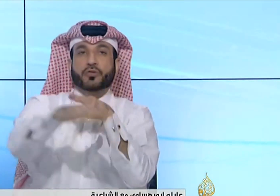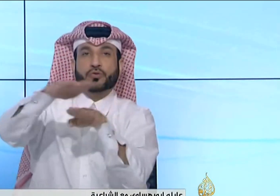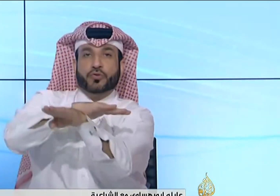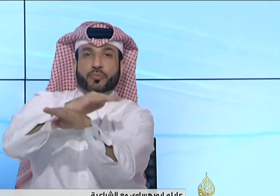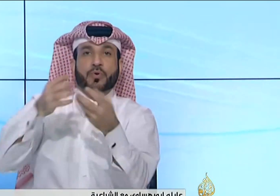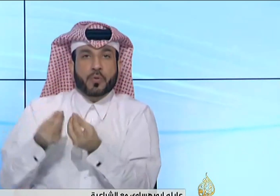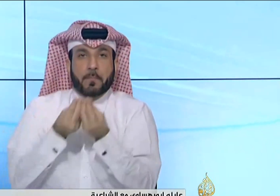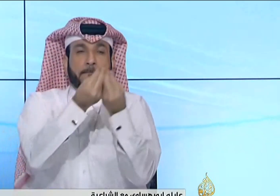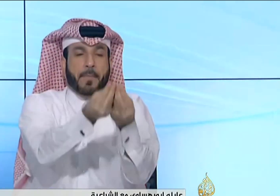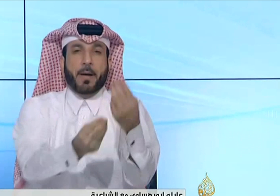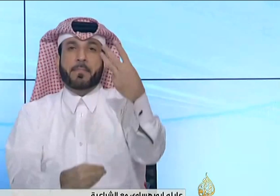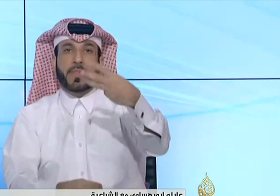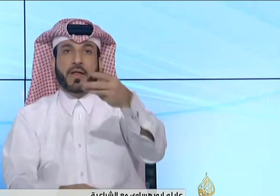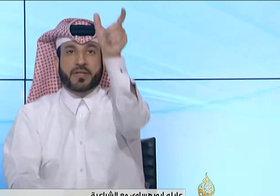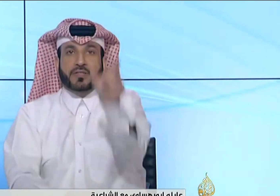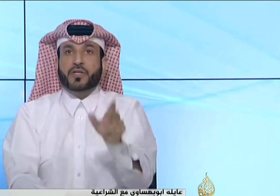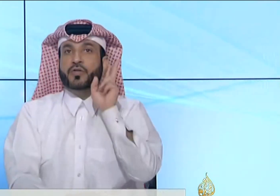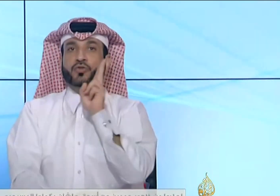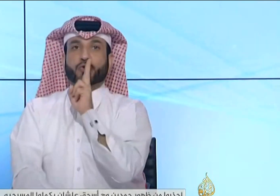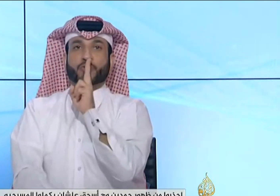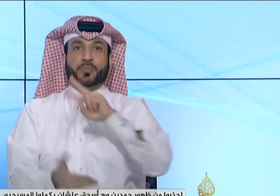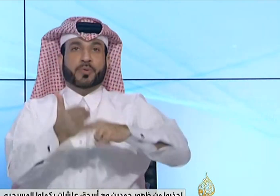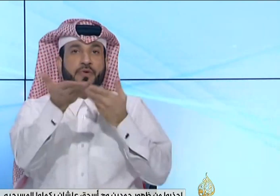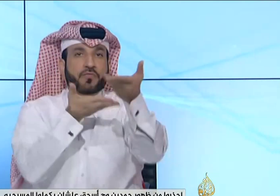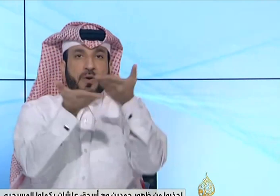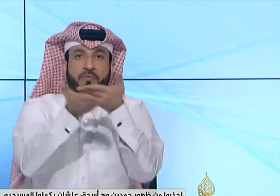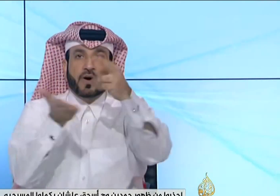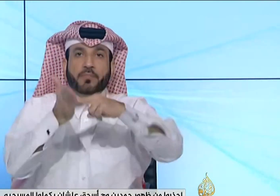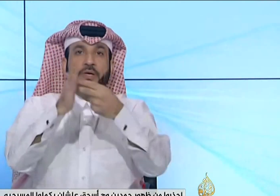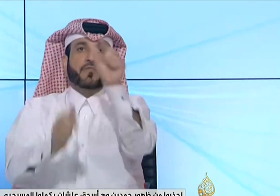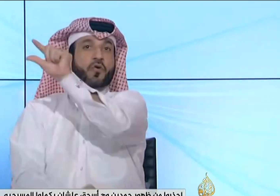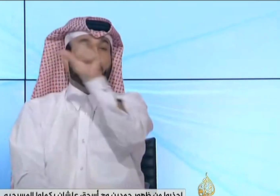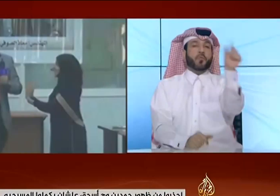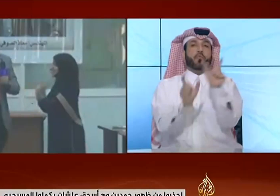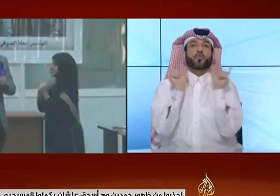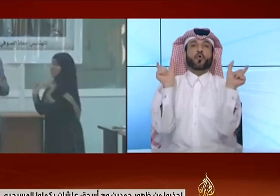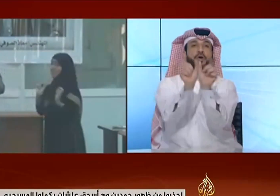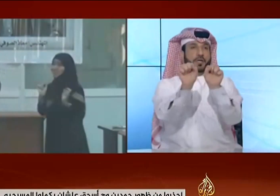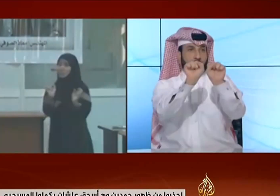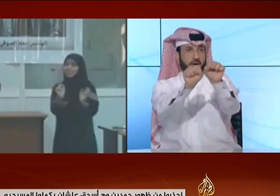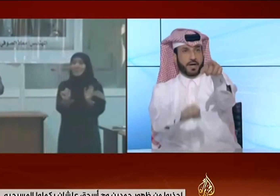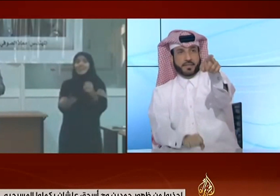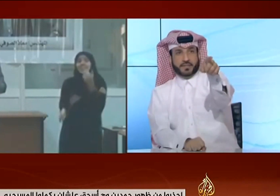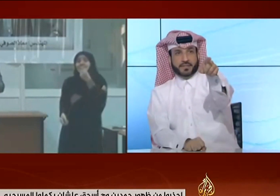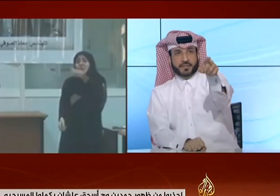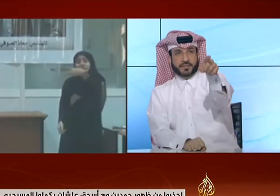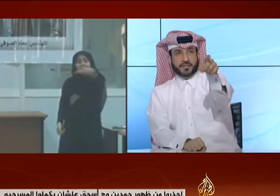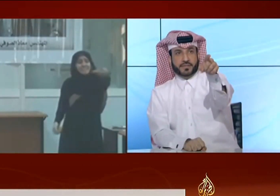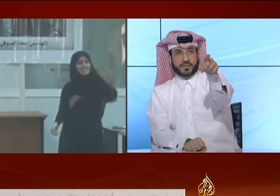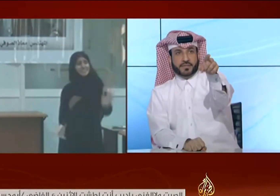وشرك في الندوه نحو 30 من الصم حيث جرت نقاشات موسعه بشان موضوع الندوه